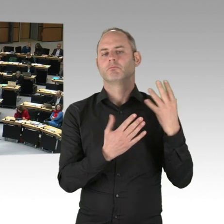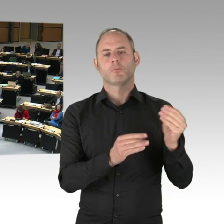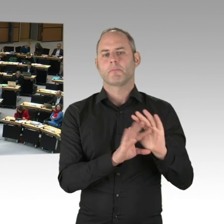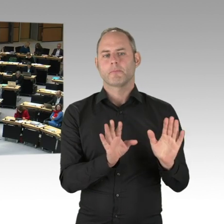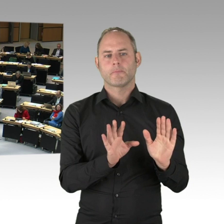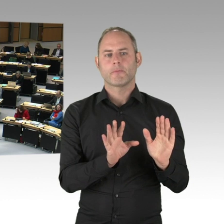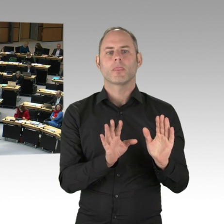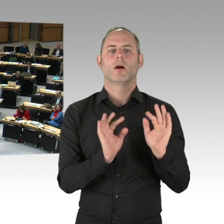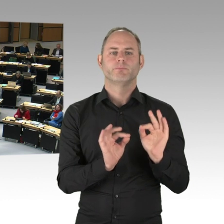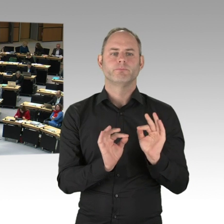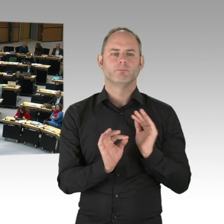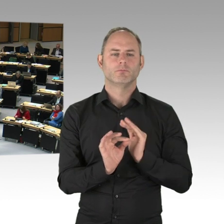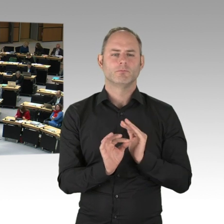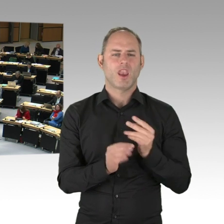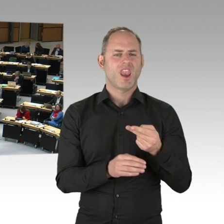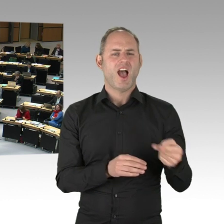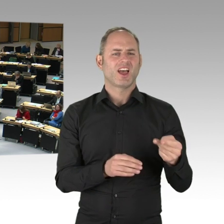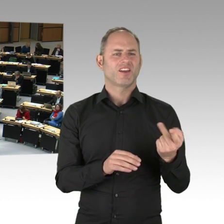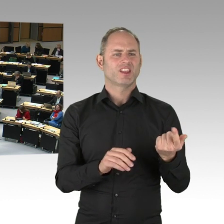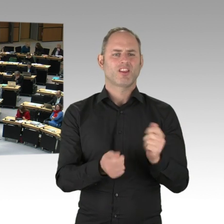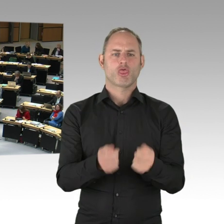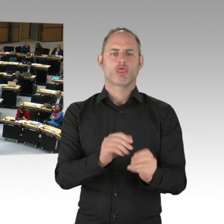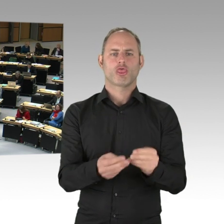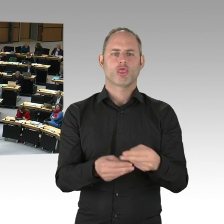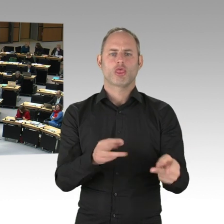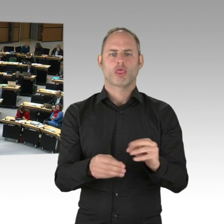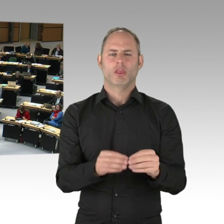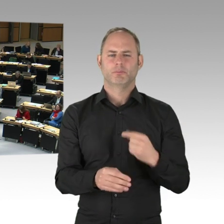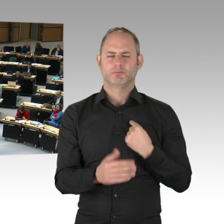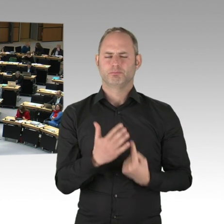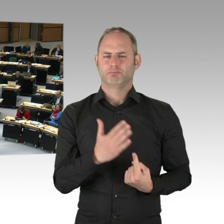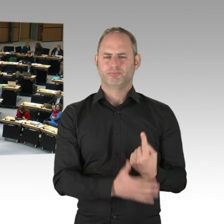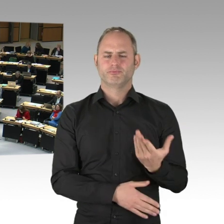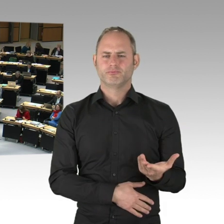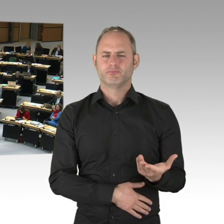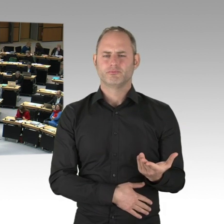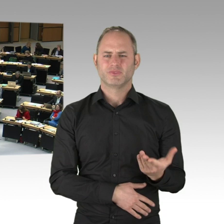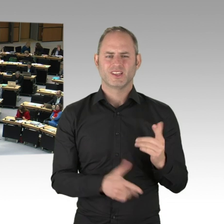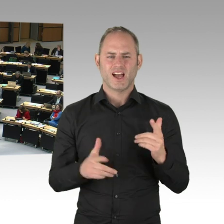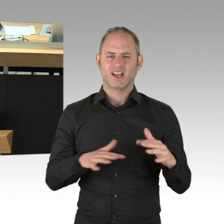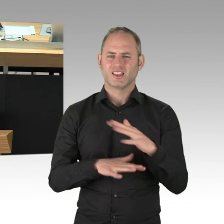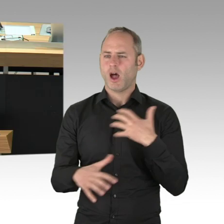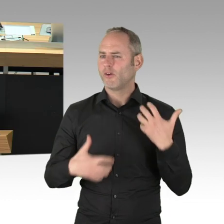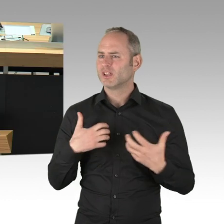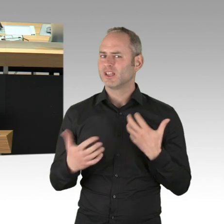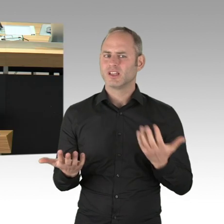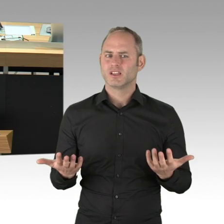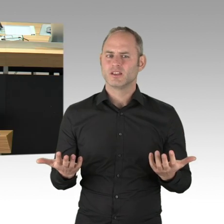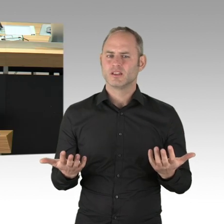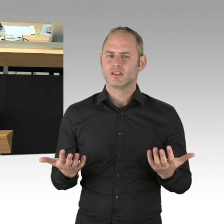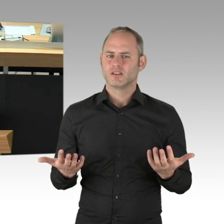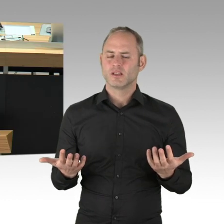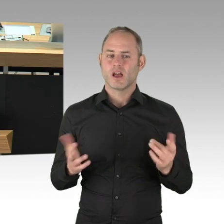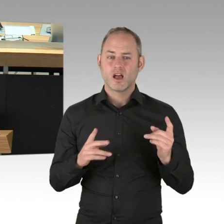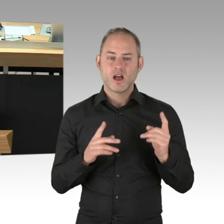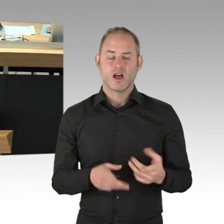Allgemeinen konnte man lesen, Lea Roos hätte sich am 8. November über meine blaue Blume der deutschen Romantik echauffiert. Die blaue Blume,